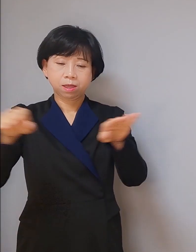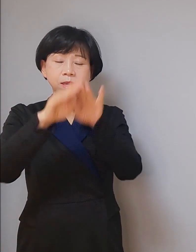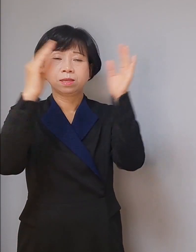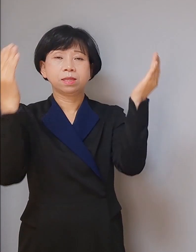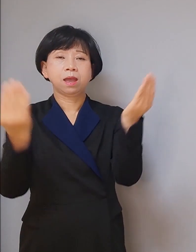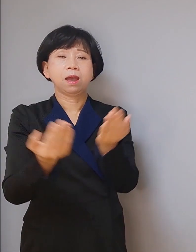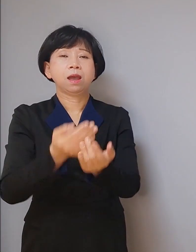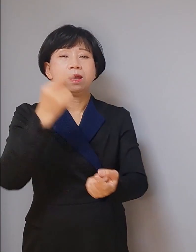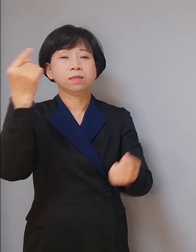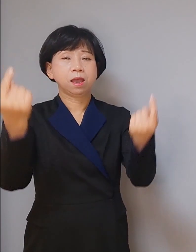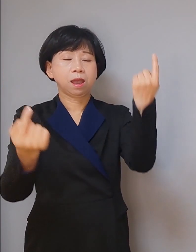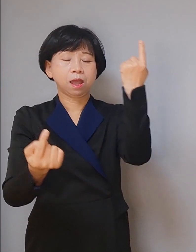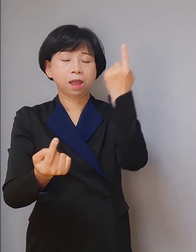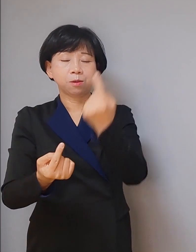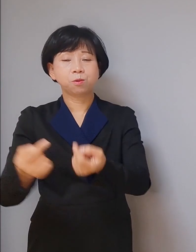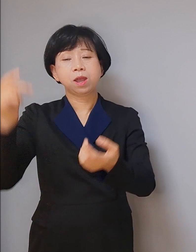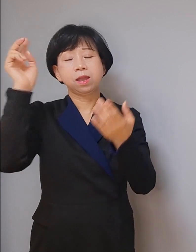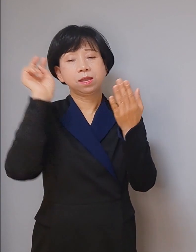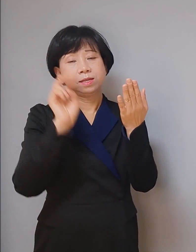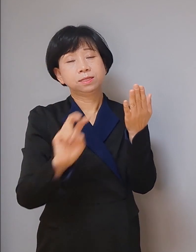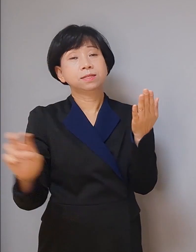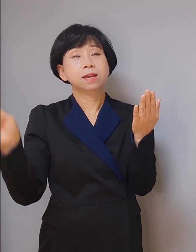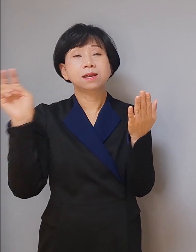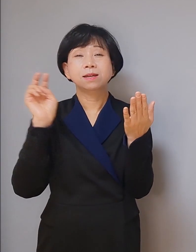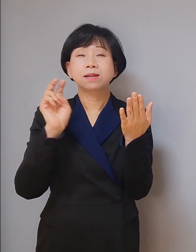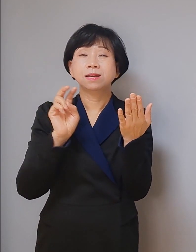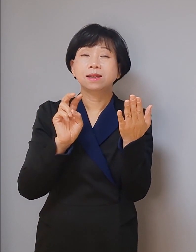앞에 다 나와